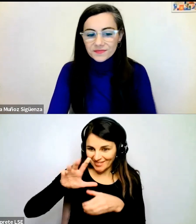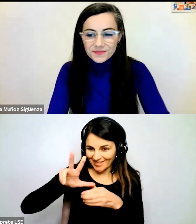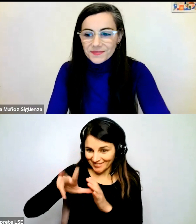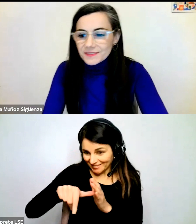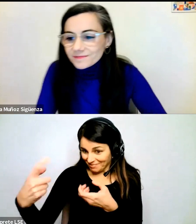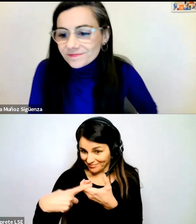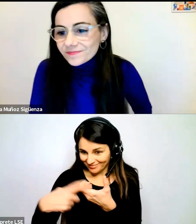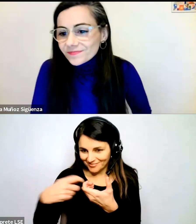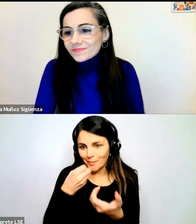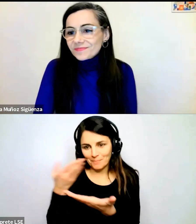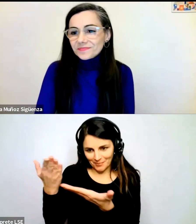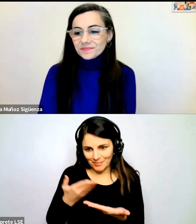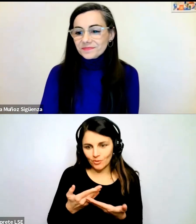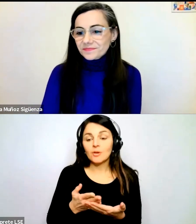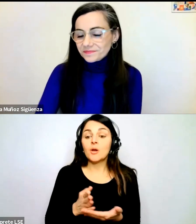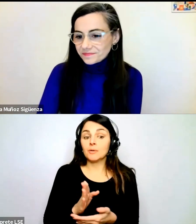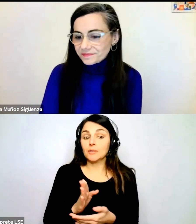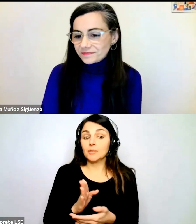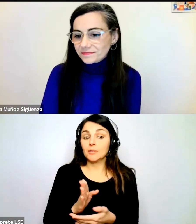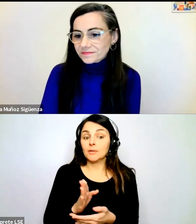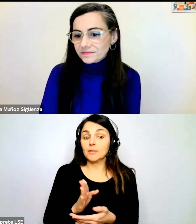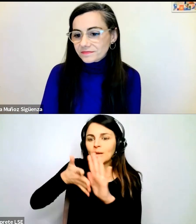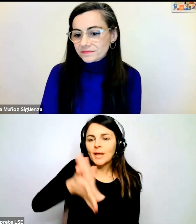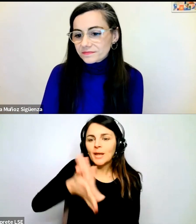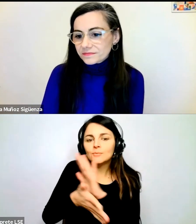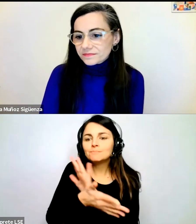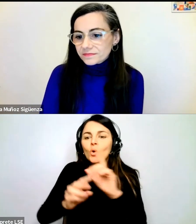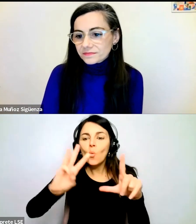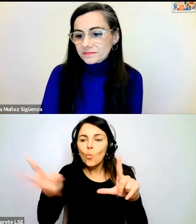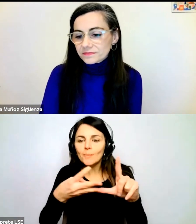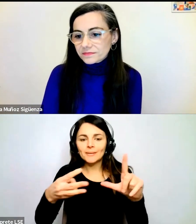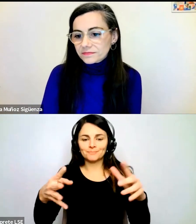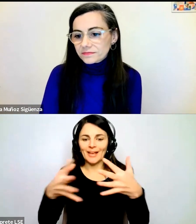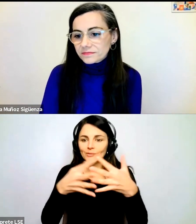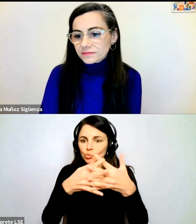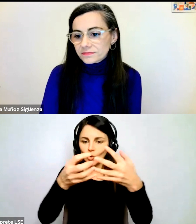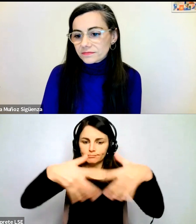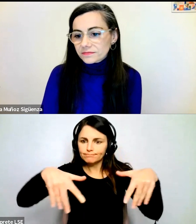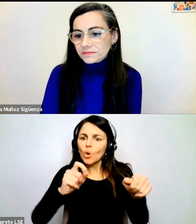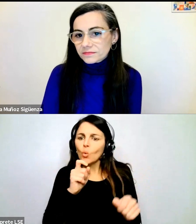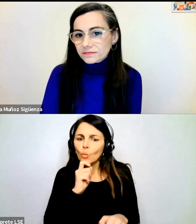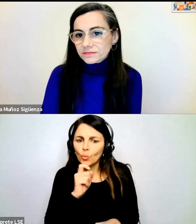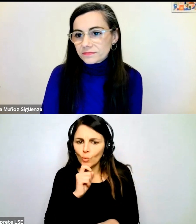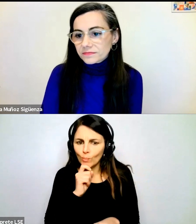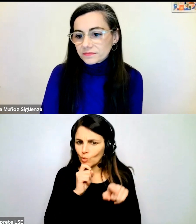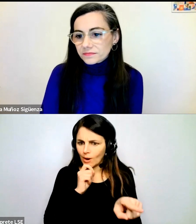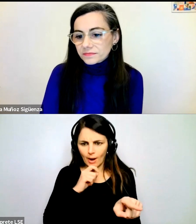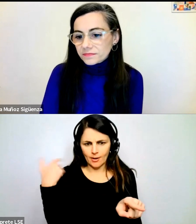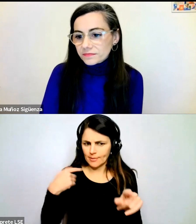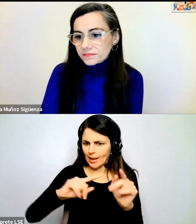mismo. Como decía, estábamos explicando un poco la estructura de la nueva web, en la que se va a englobar toda la